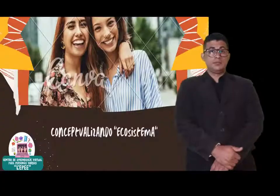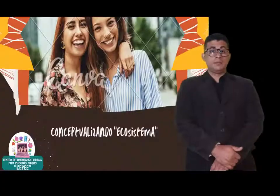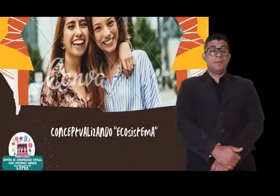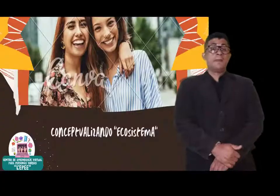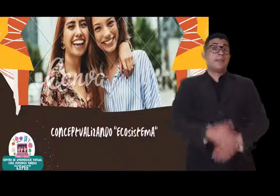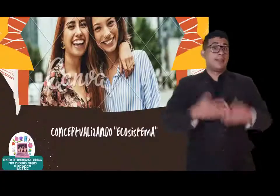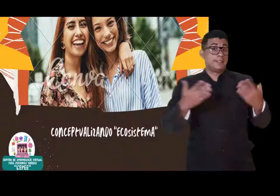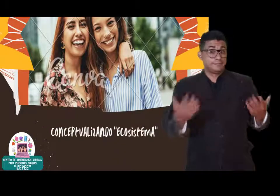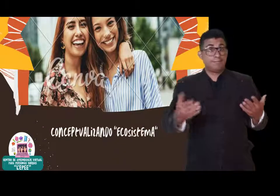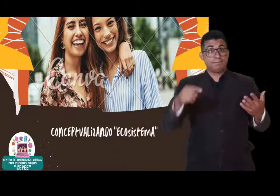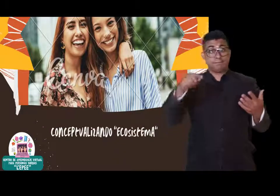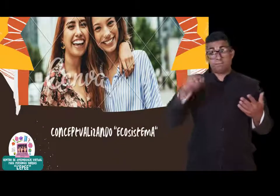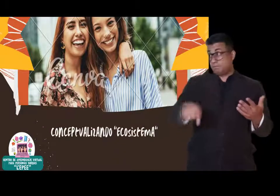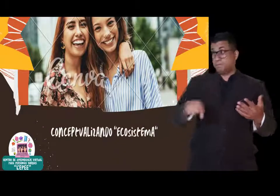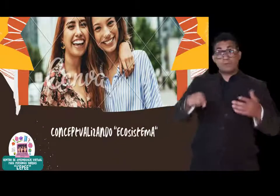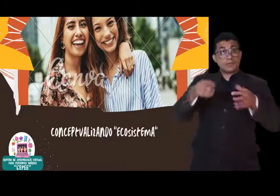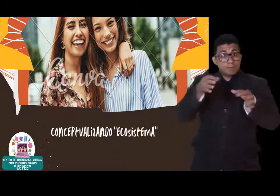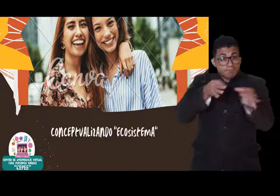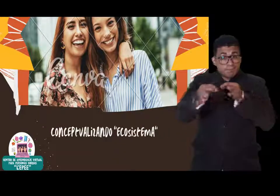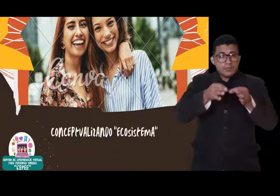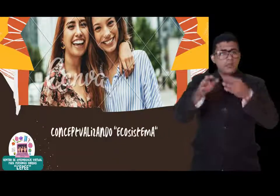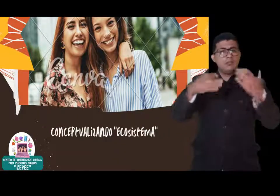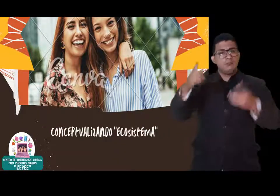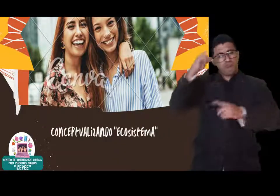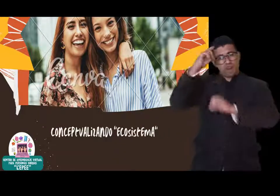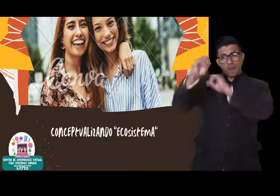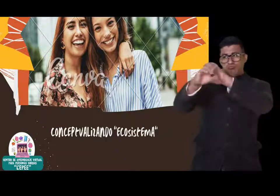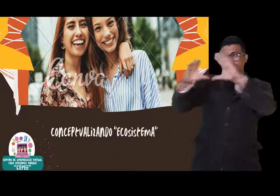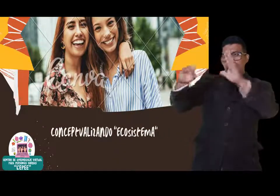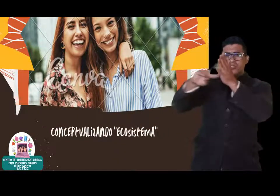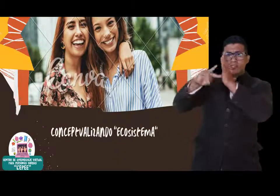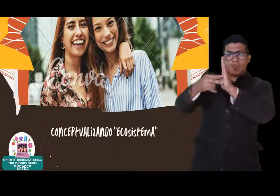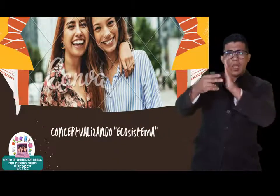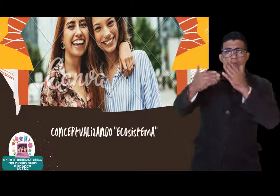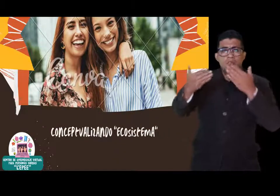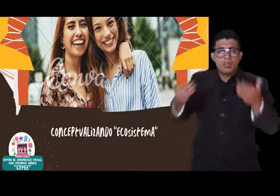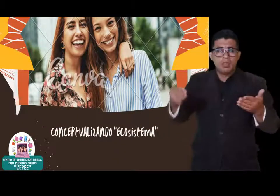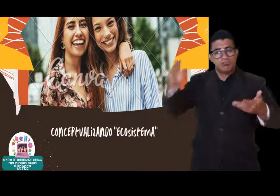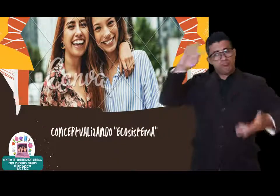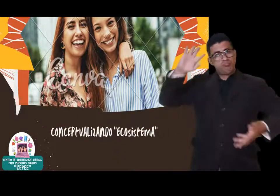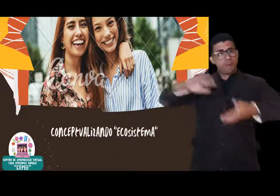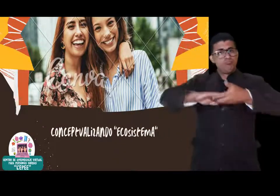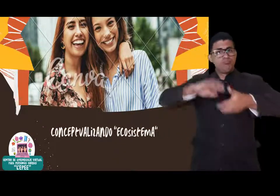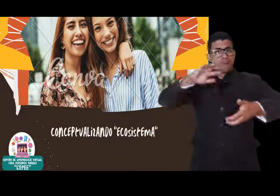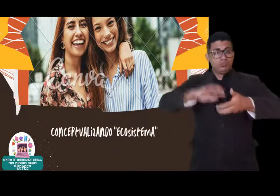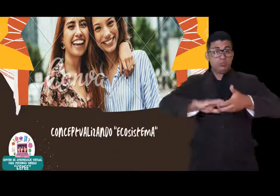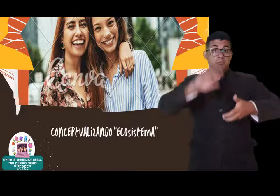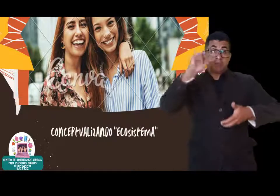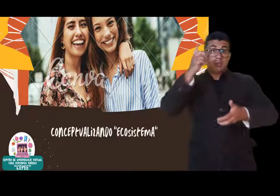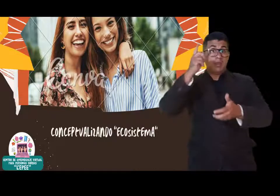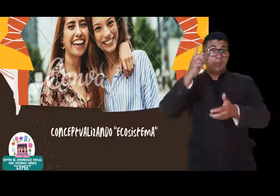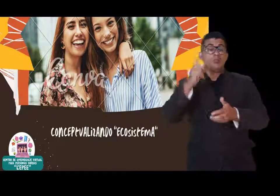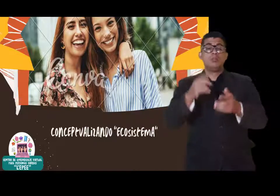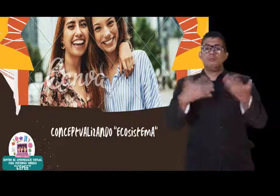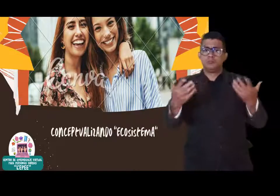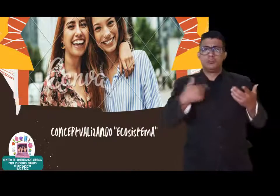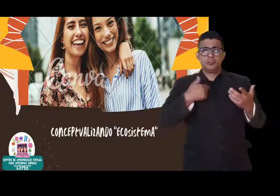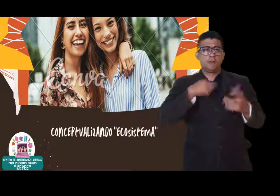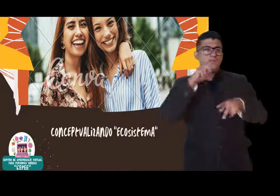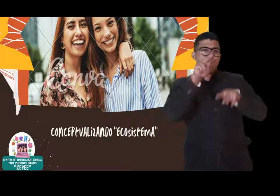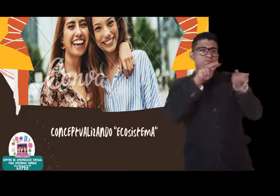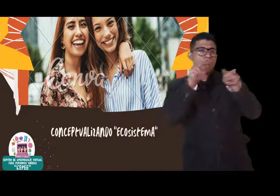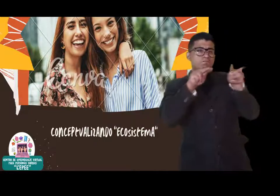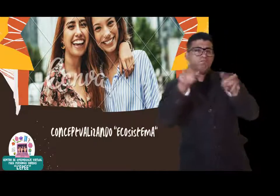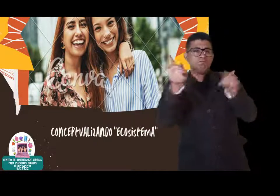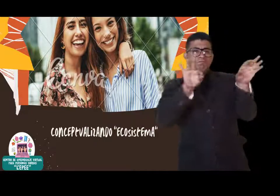un proyecto nuevo. Bien, ahora bien, quiero conceptualizar la palabra o el término